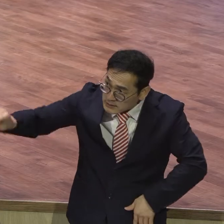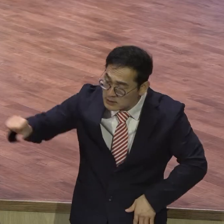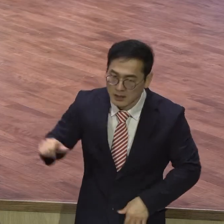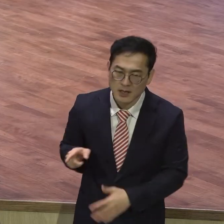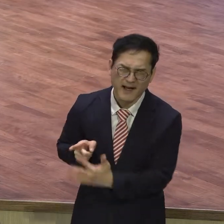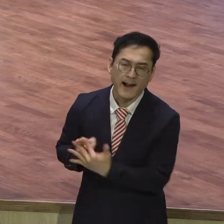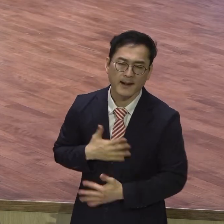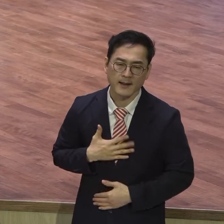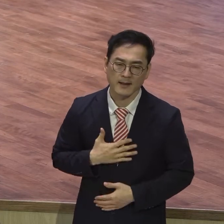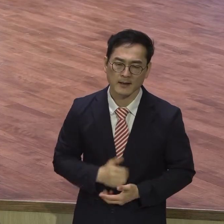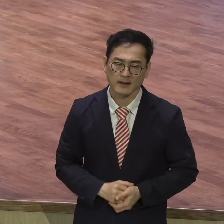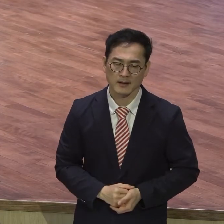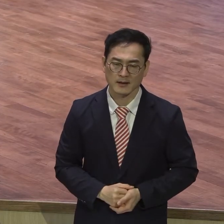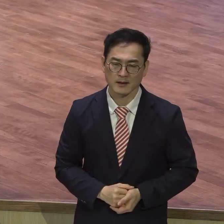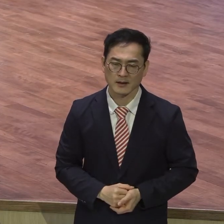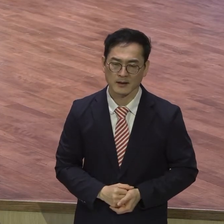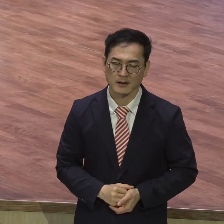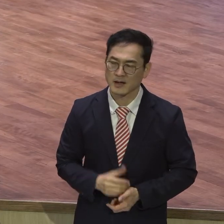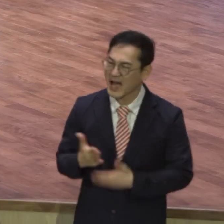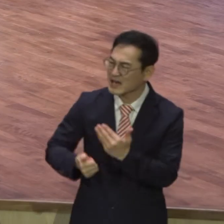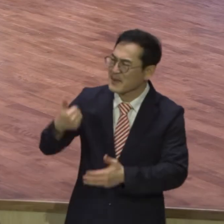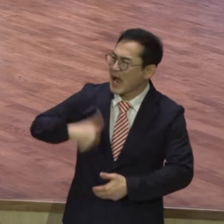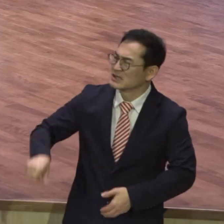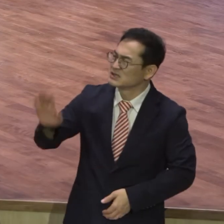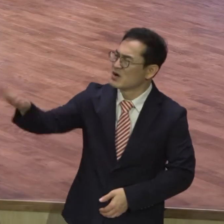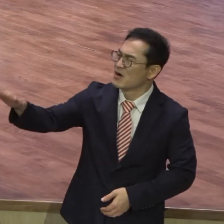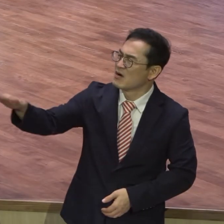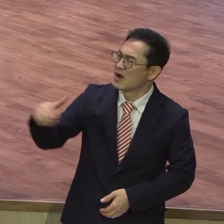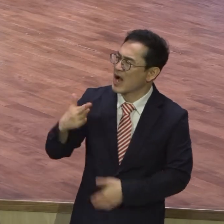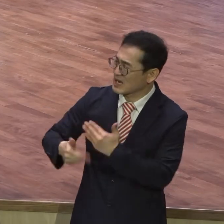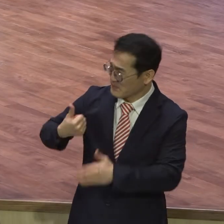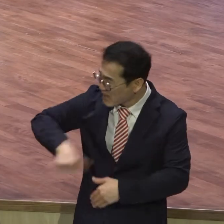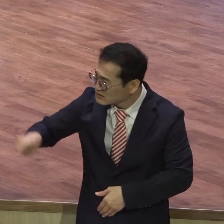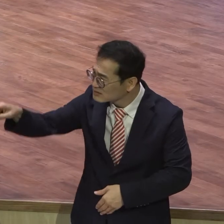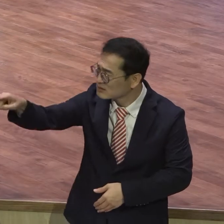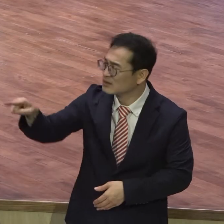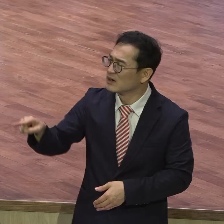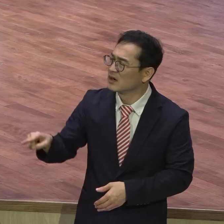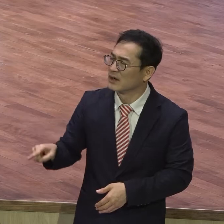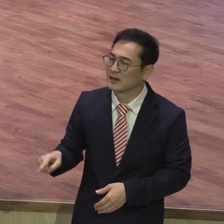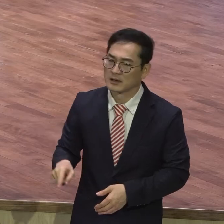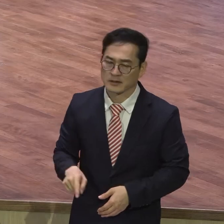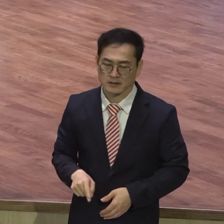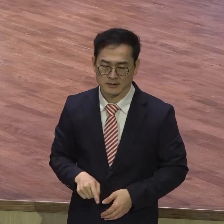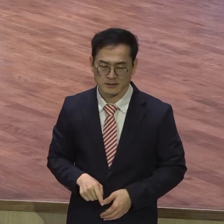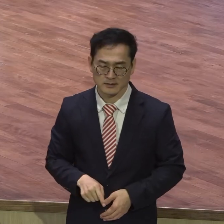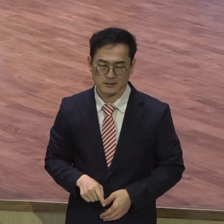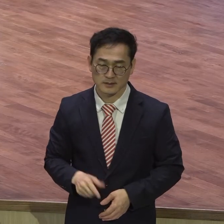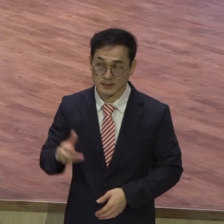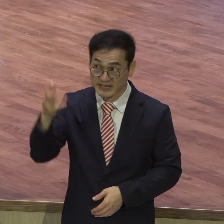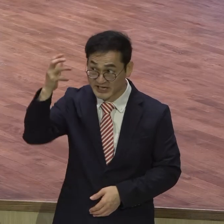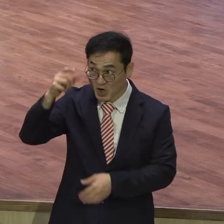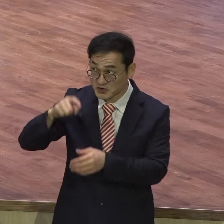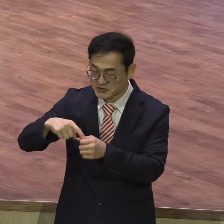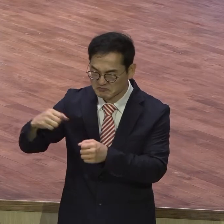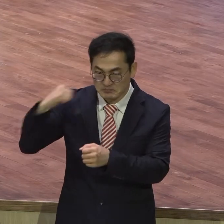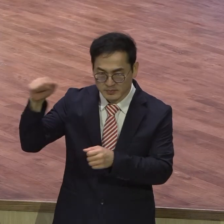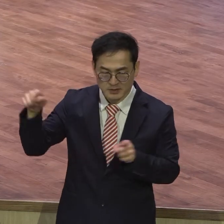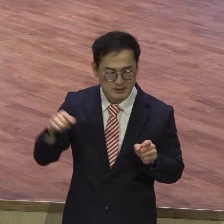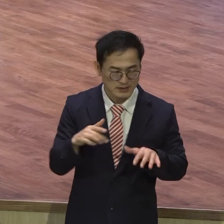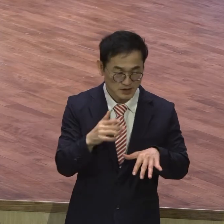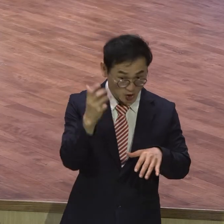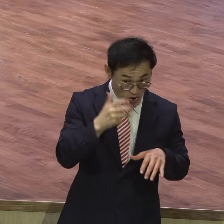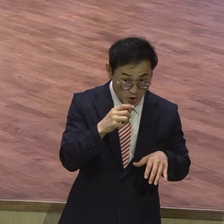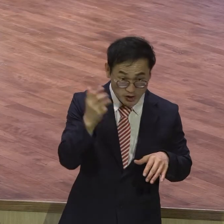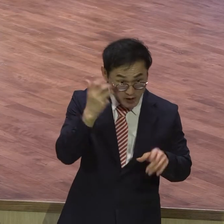아들이여 이들이 영적 존재이기 때문에 예수님이 하나님인 것을 알고 있었어요